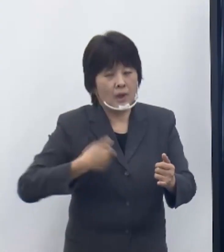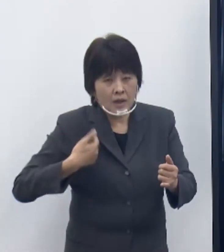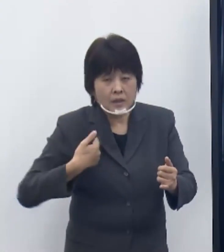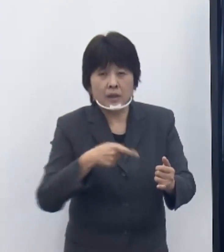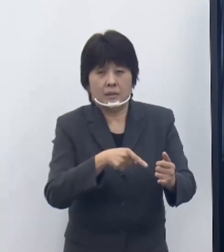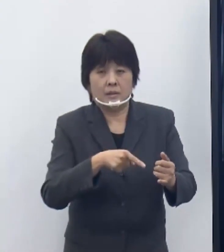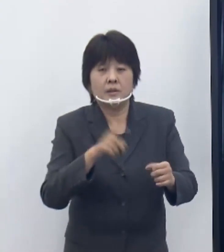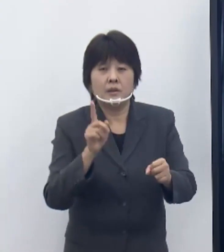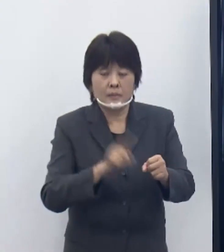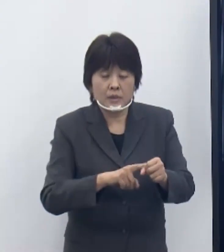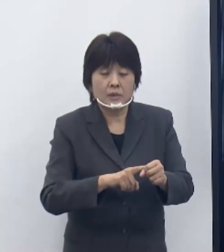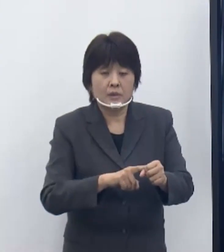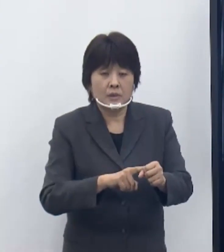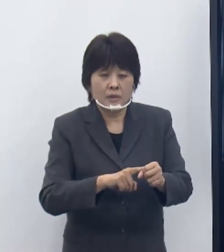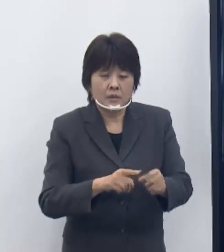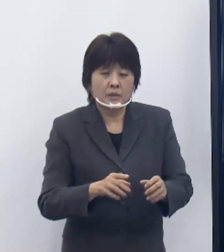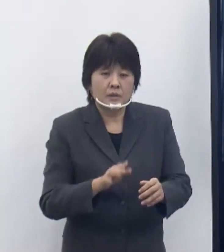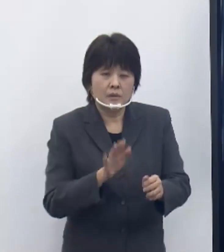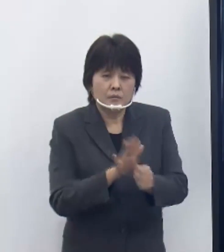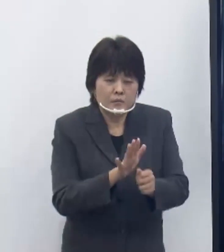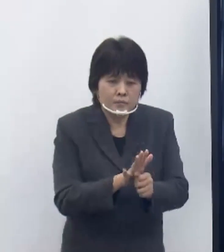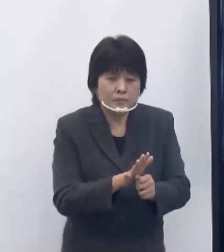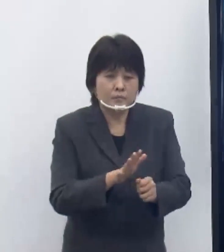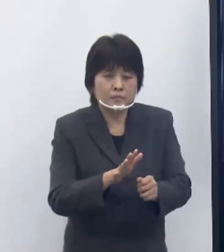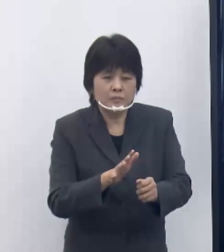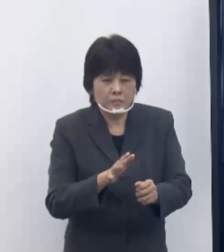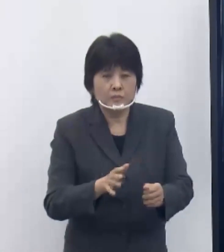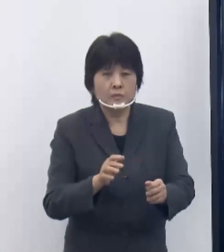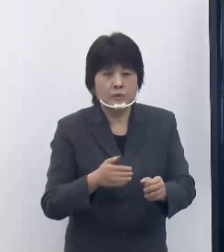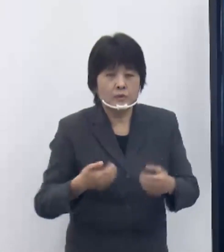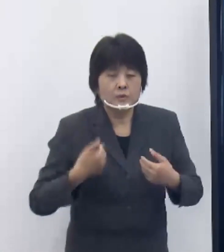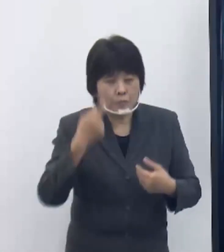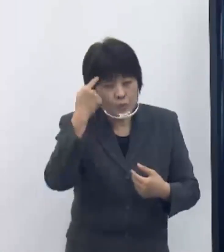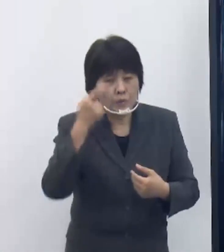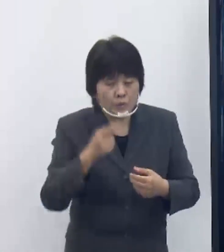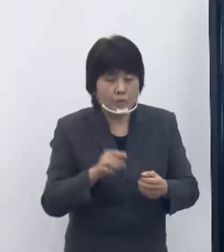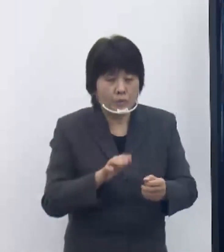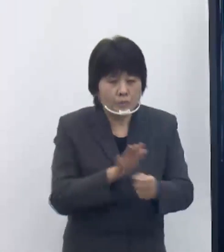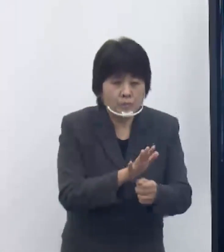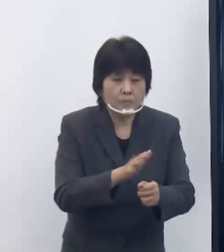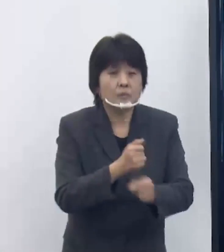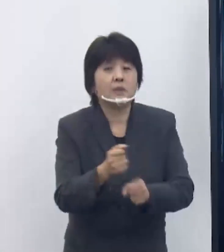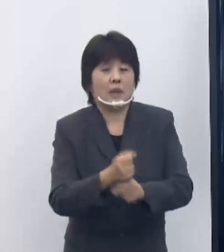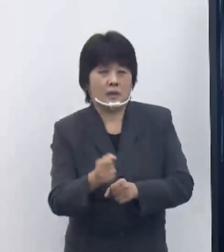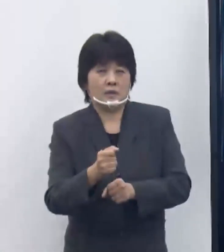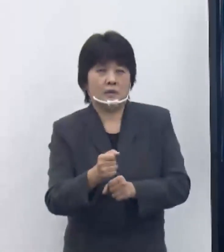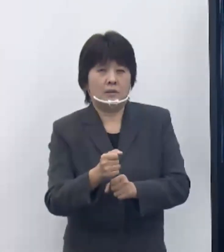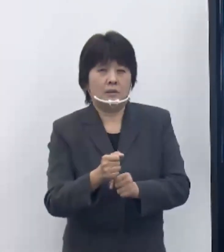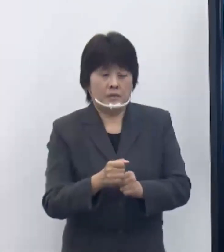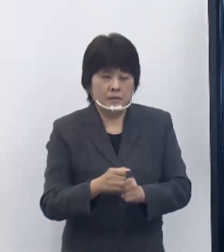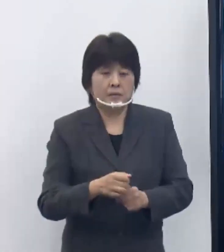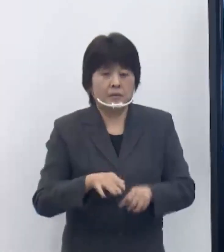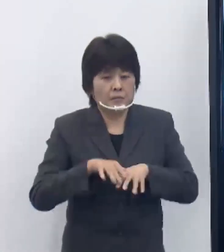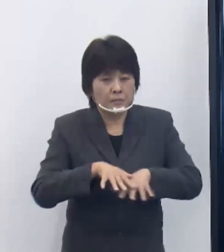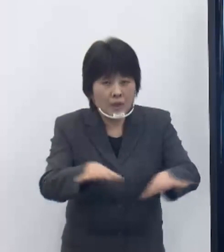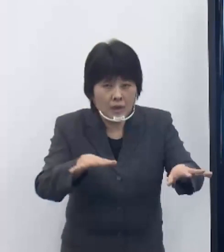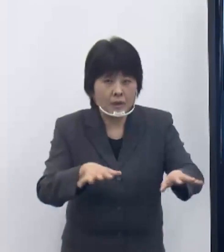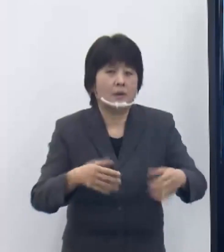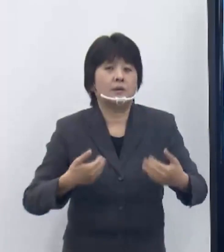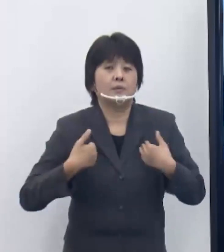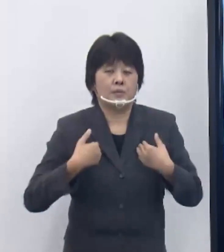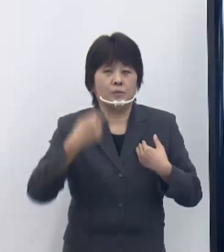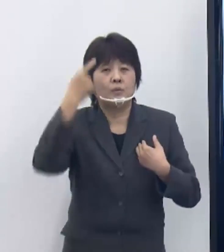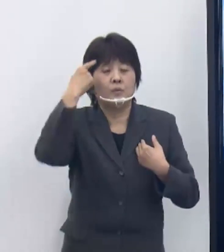ために必要な支援が届かないといった可能性もあり、認知度の向上が不可欠と考えています。この